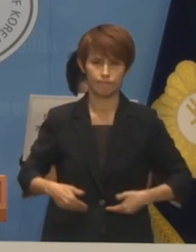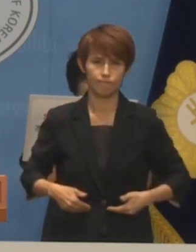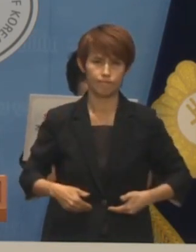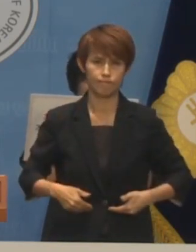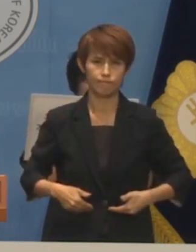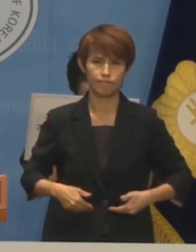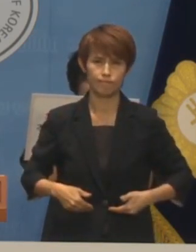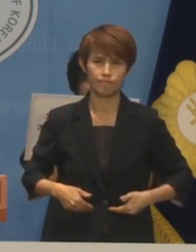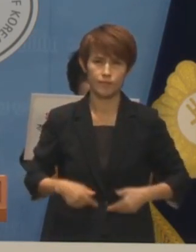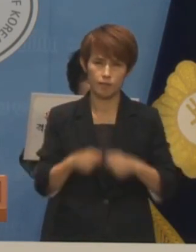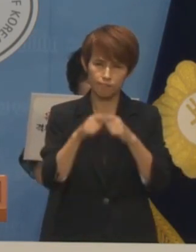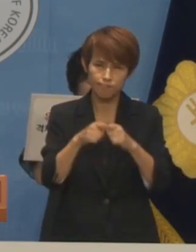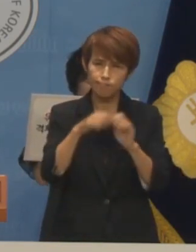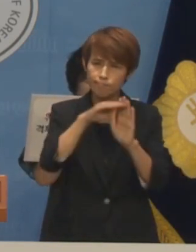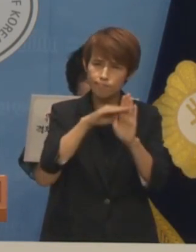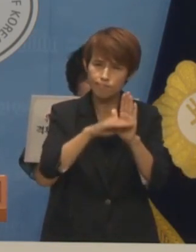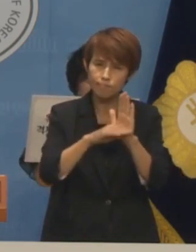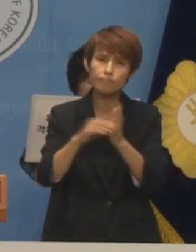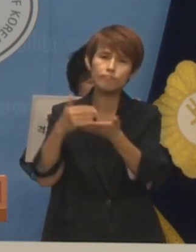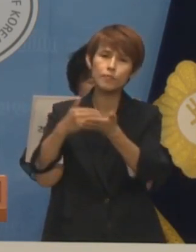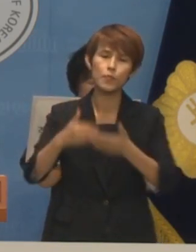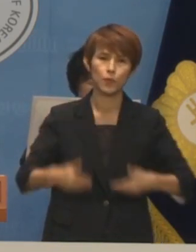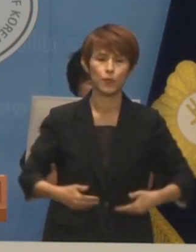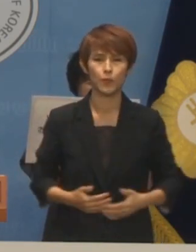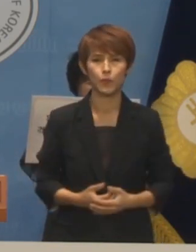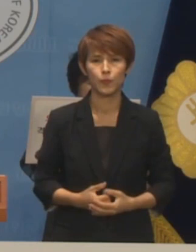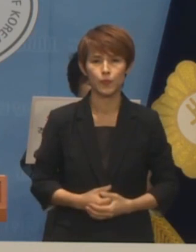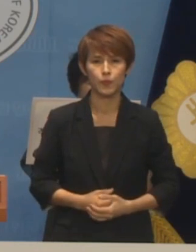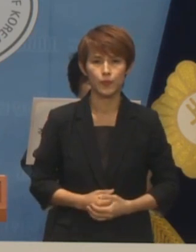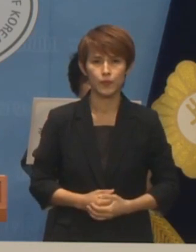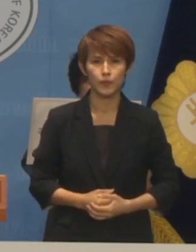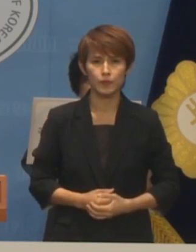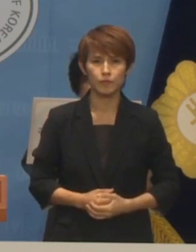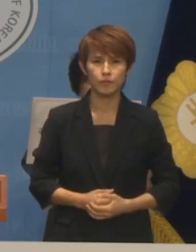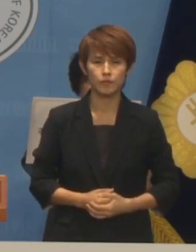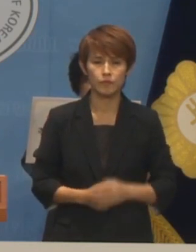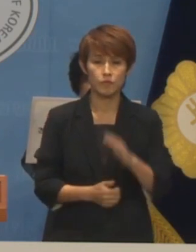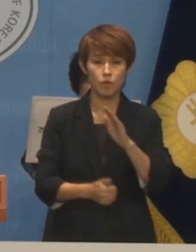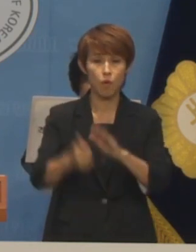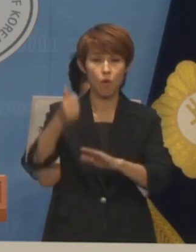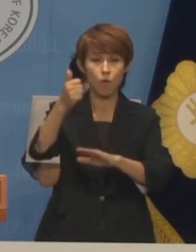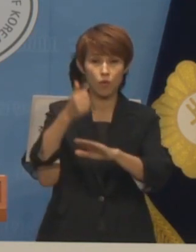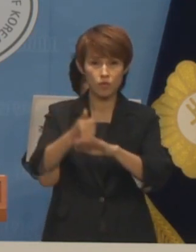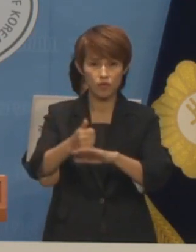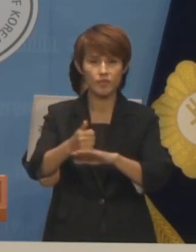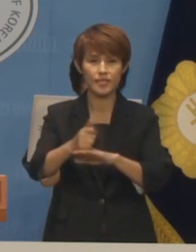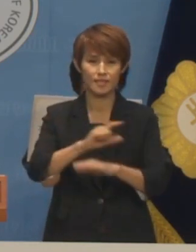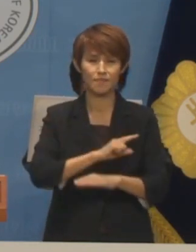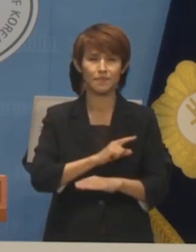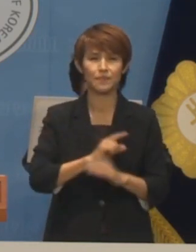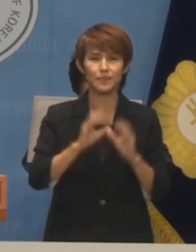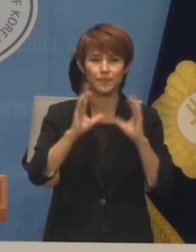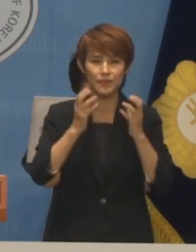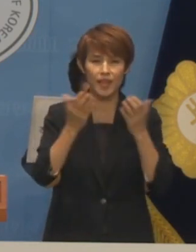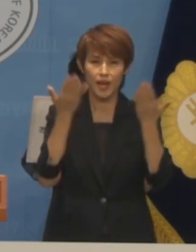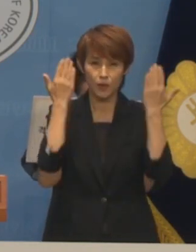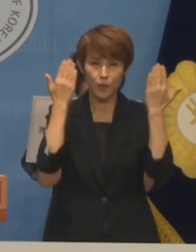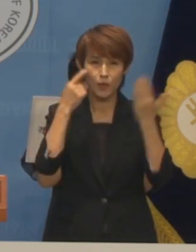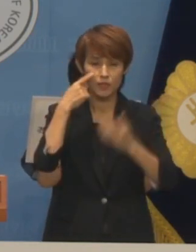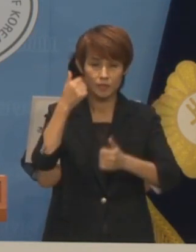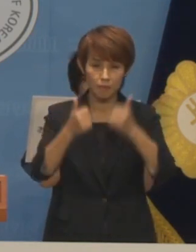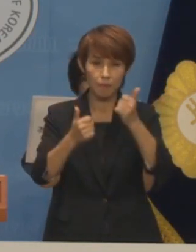보다 구체적으로 제시되어야 한다. 성공적인 가칭 영유아 학교